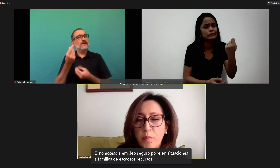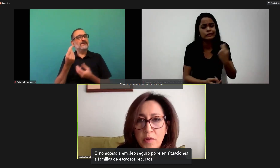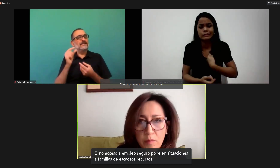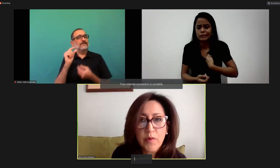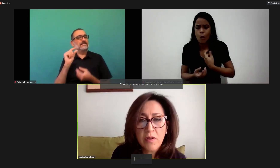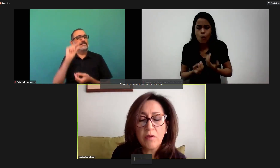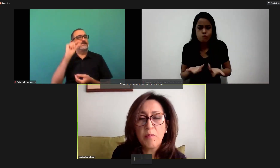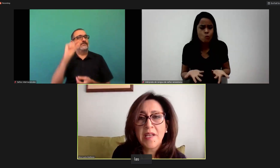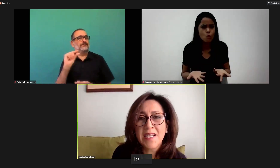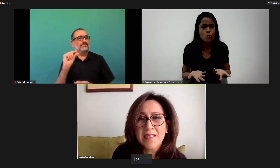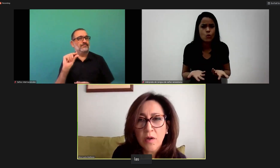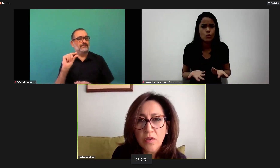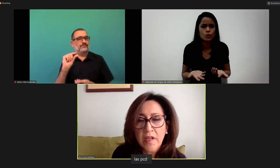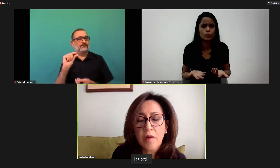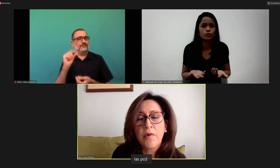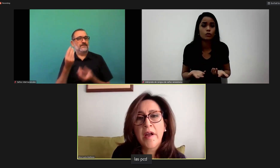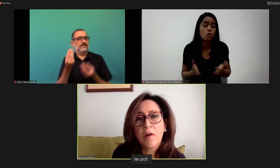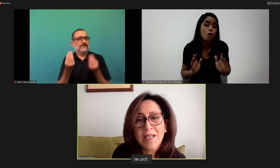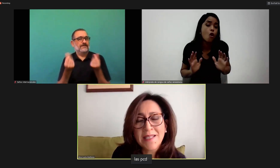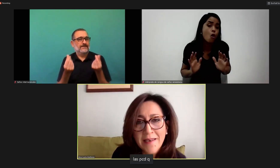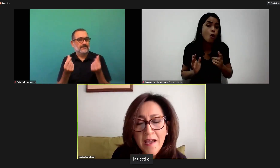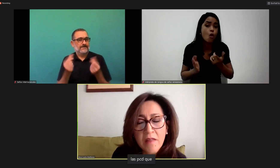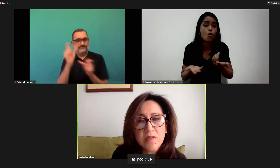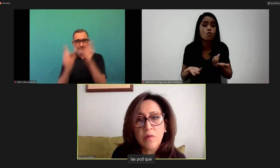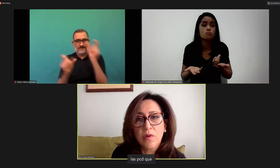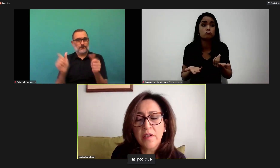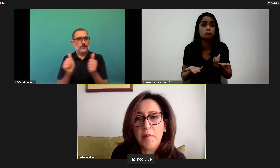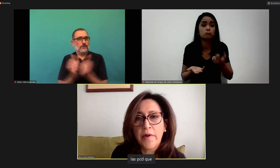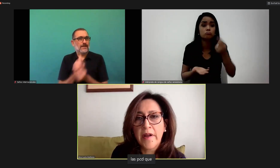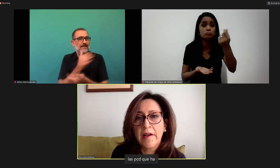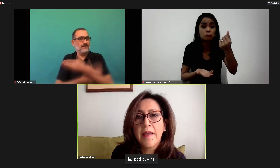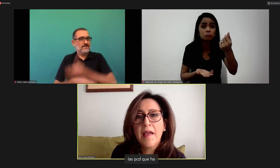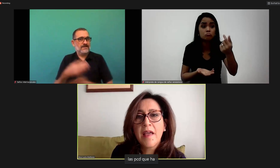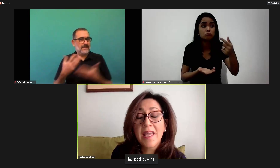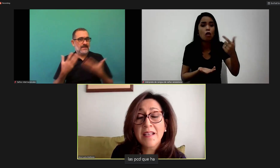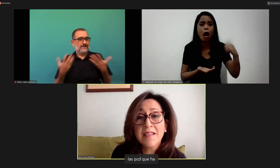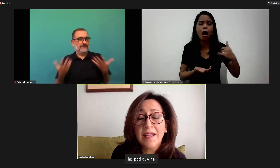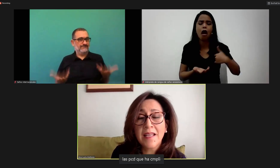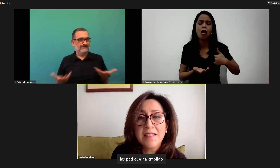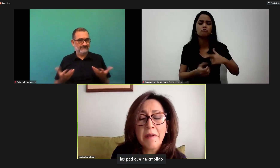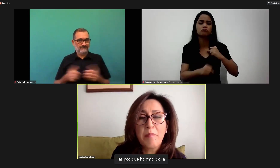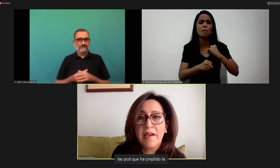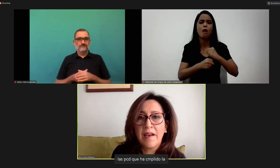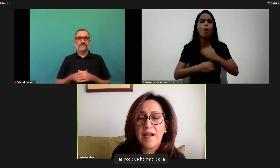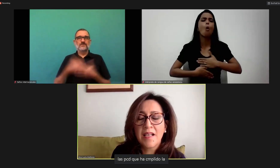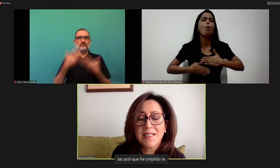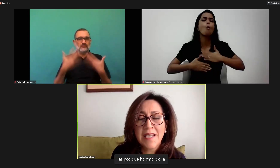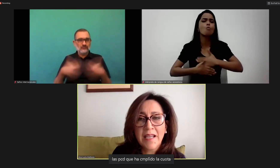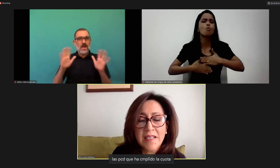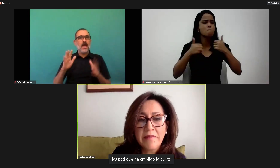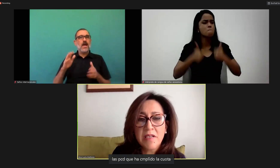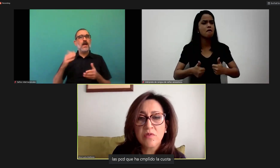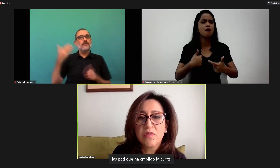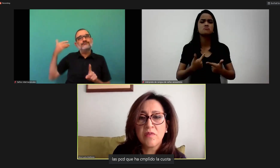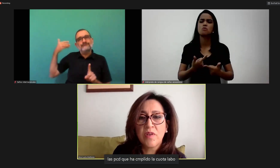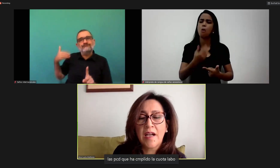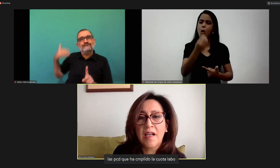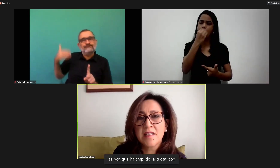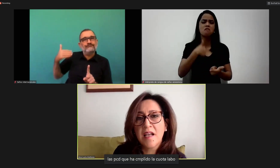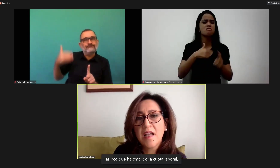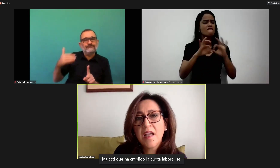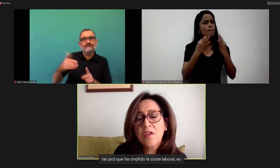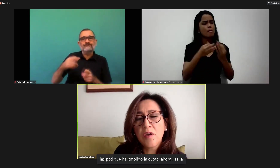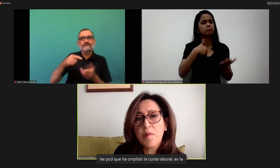ha podido cumplir esa cuota laboral o ha llenado esa cuota laboral es la que lleva el pan a la casa, es la que lleva el sustento a